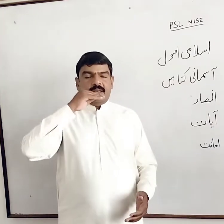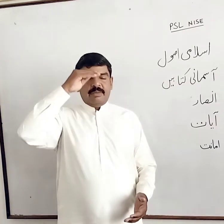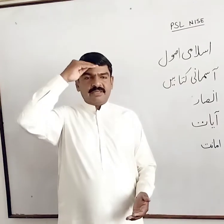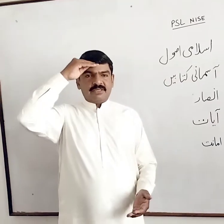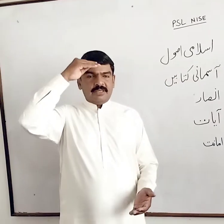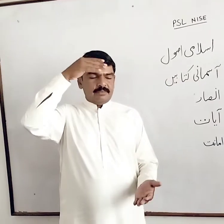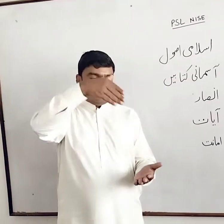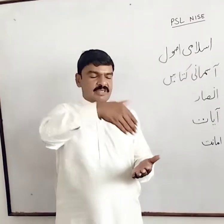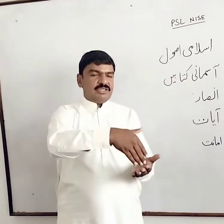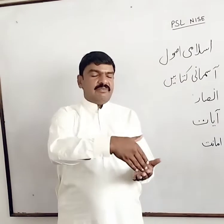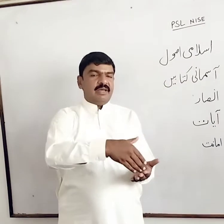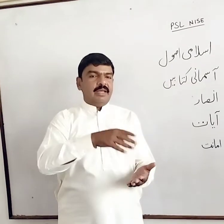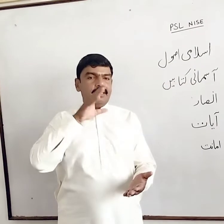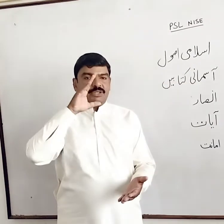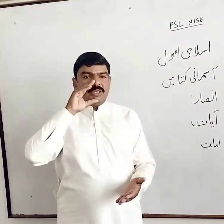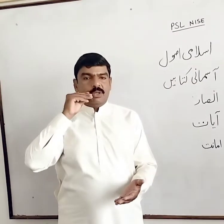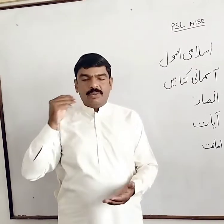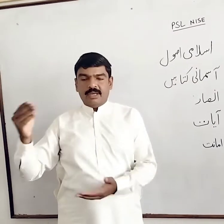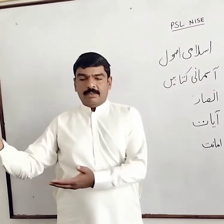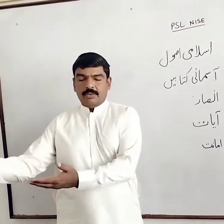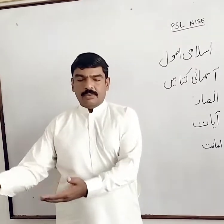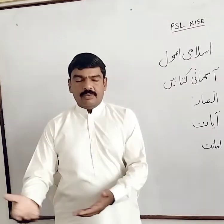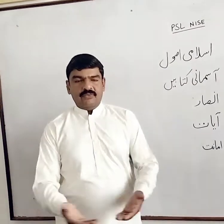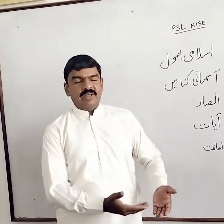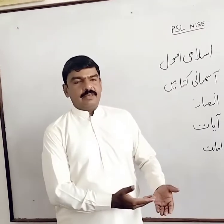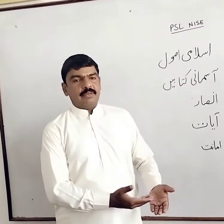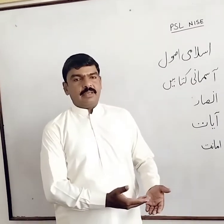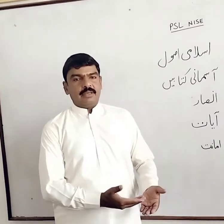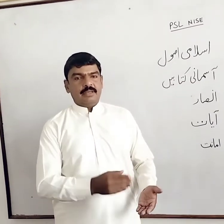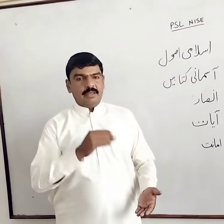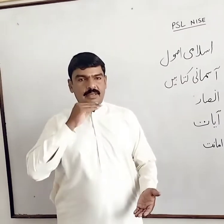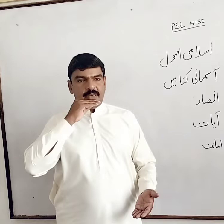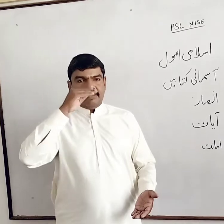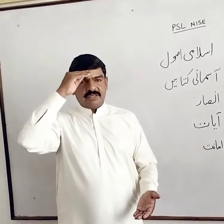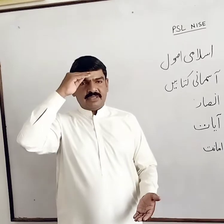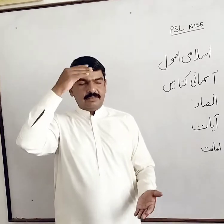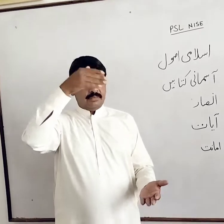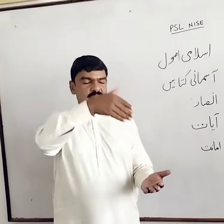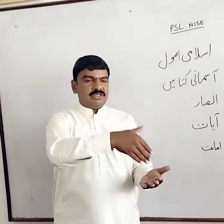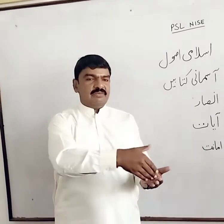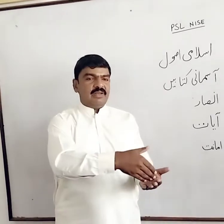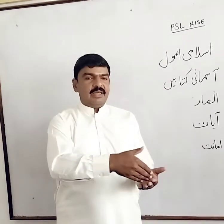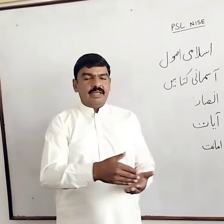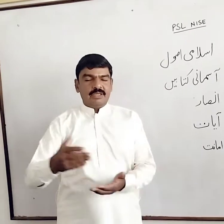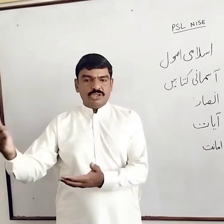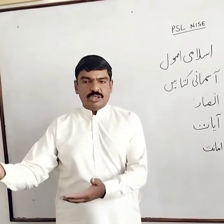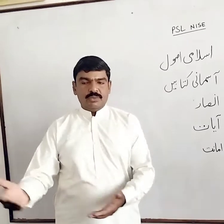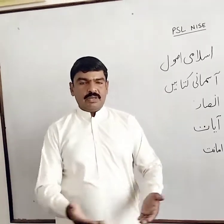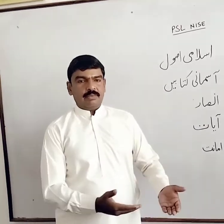نبی صلی اللہ علیہ وسلم تشریف لائے جن لوگوں نے آپ کو ویلکم کیا. نبی صلی اللہ علیہ وسلم تشریف لائے جن لوگوں نے آپ